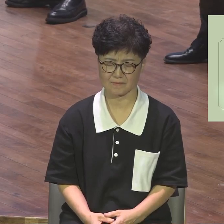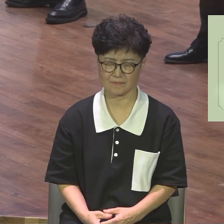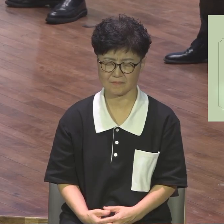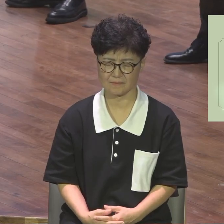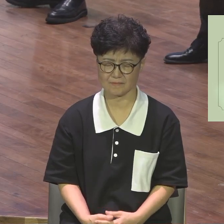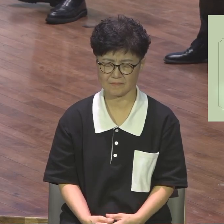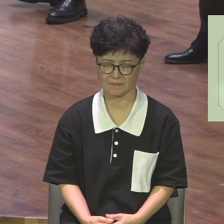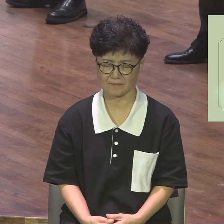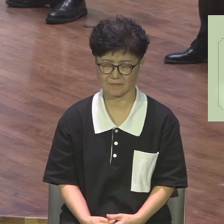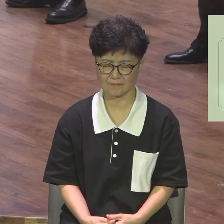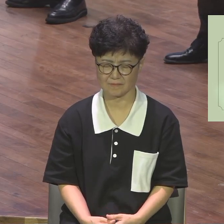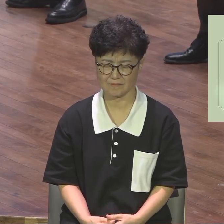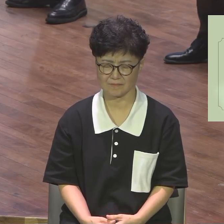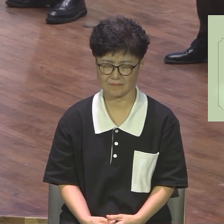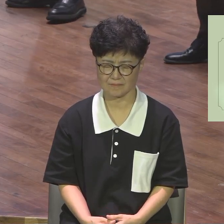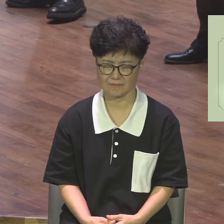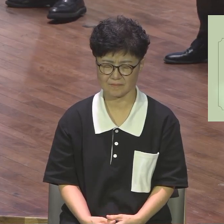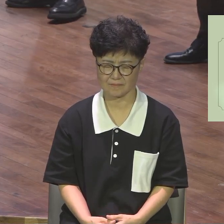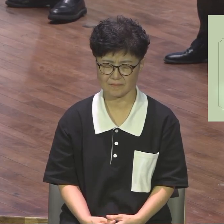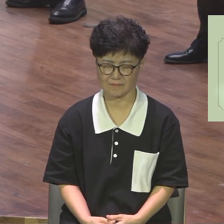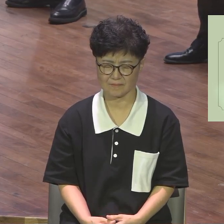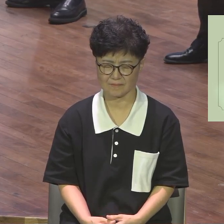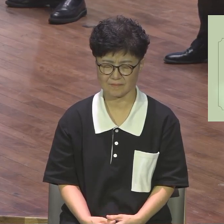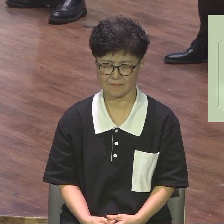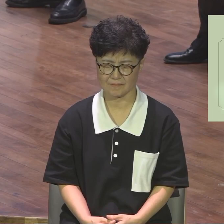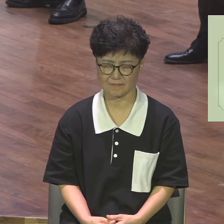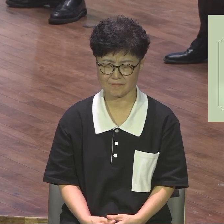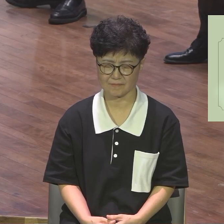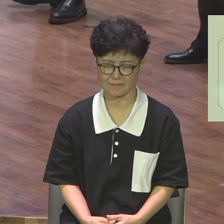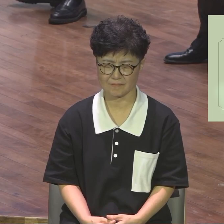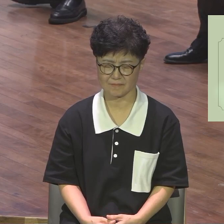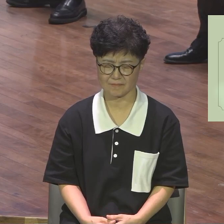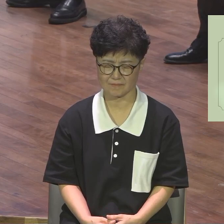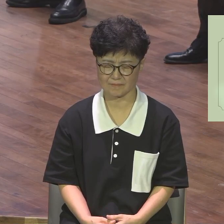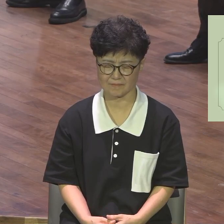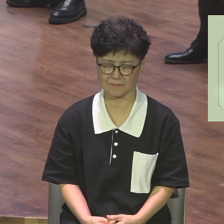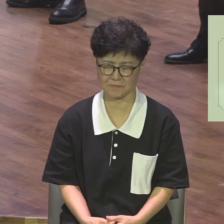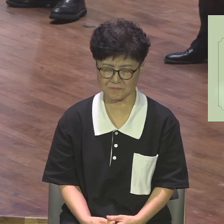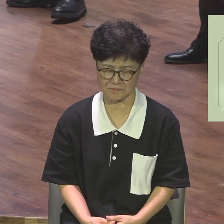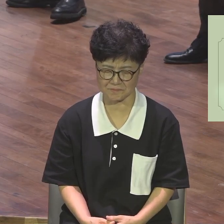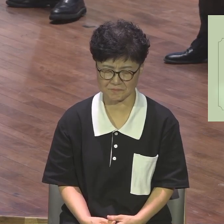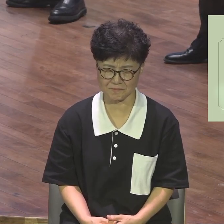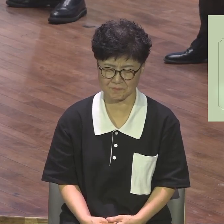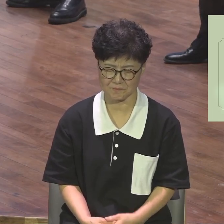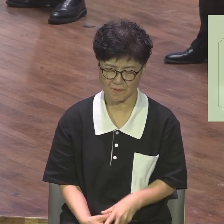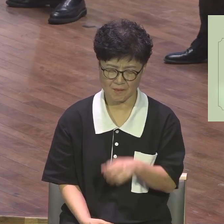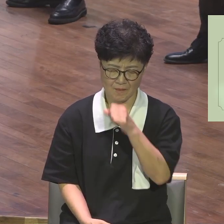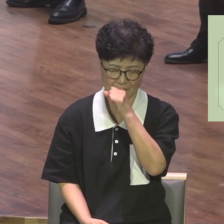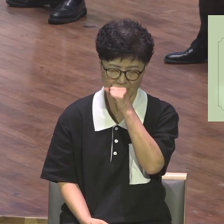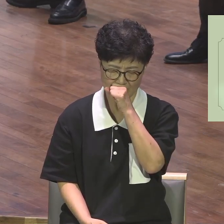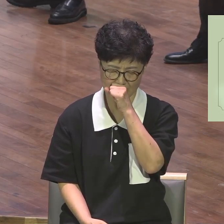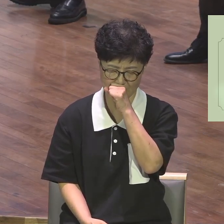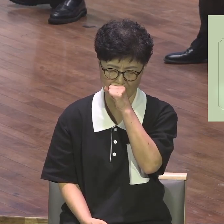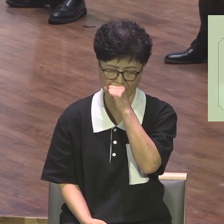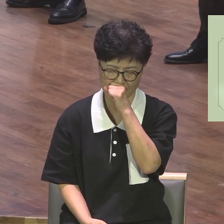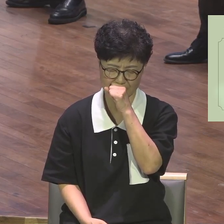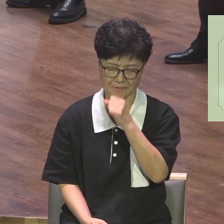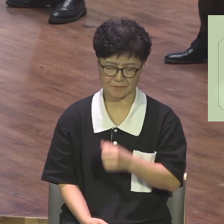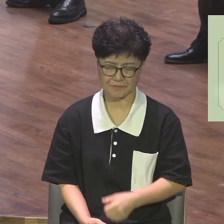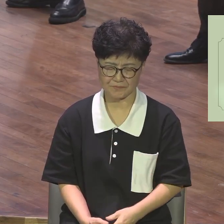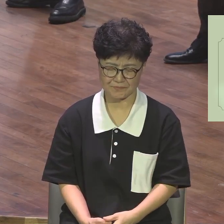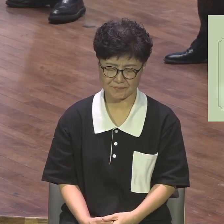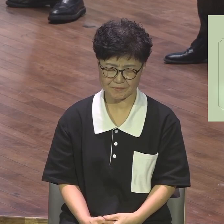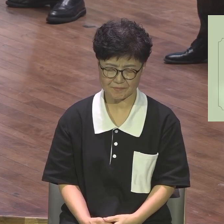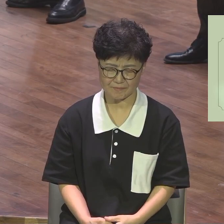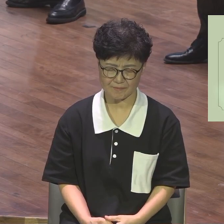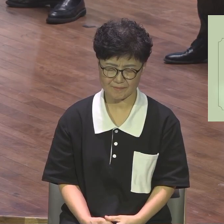주시옵소서. 날마다 나의 죄가 사오며 여자들의 성화의 삶 속에 예수님께 발견된 사표처럼 나의 모든 고지기 무지들을 하나님의